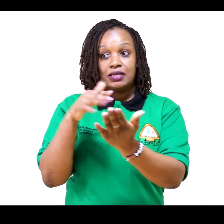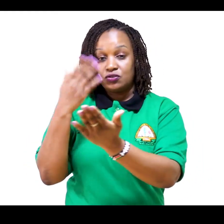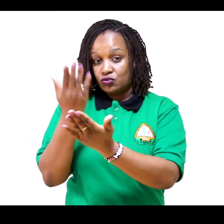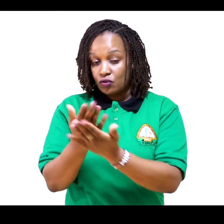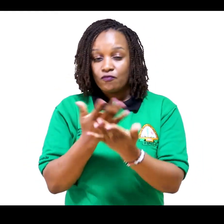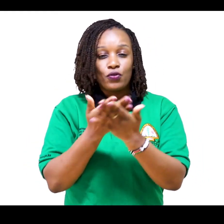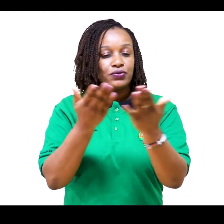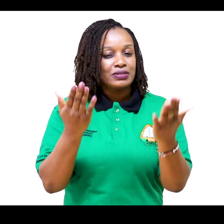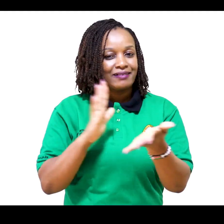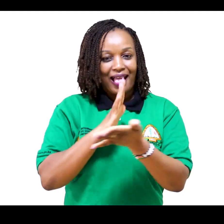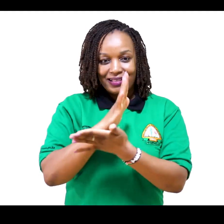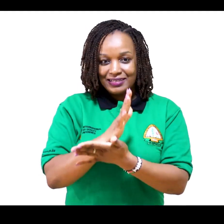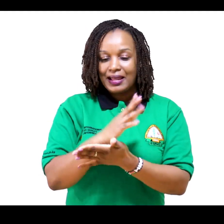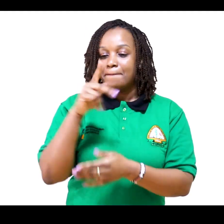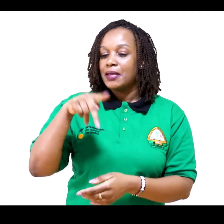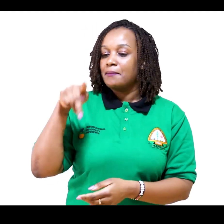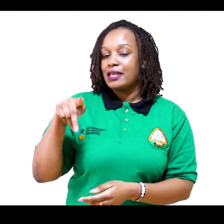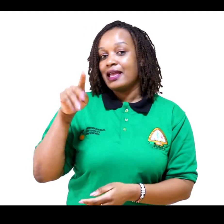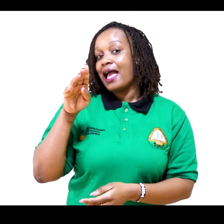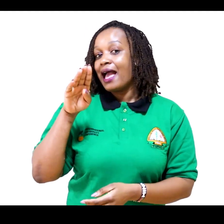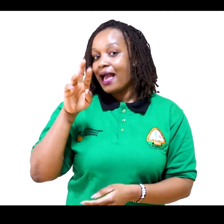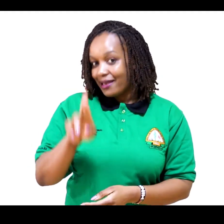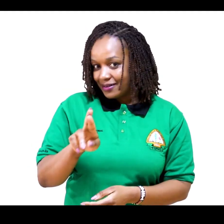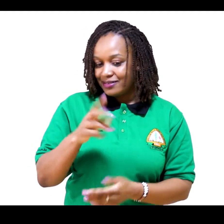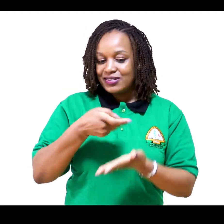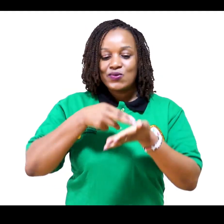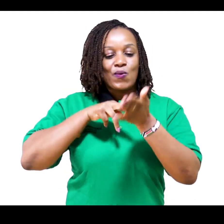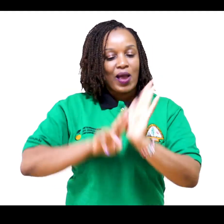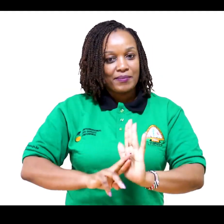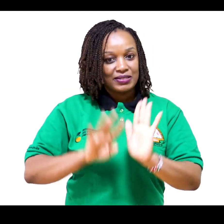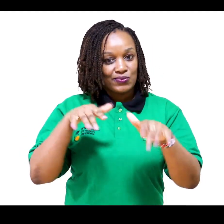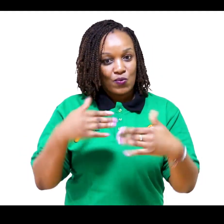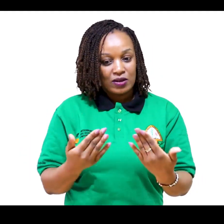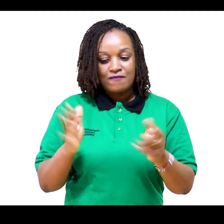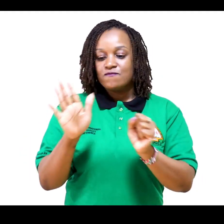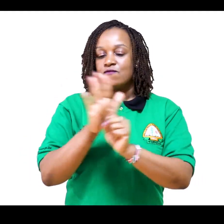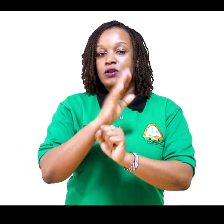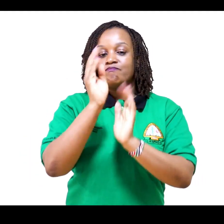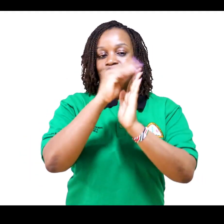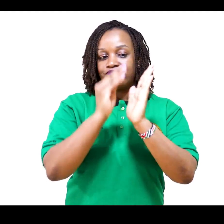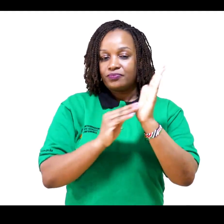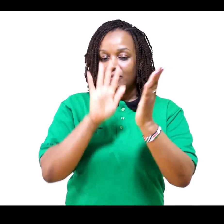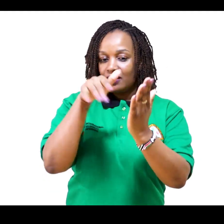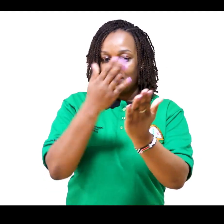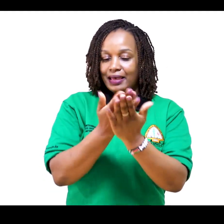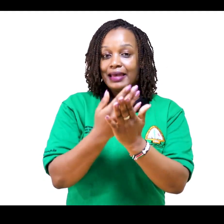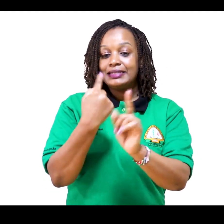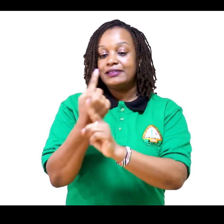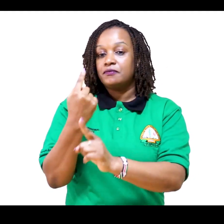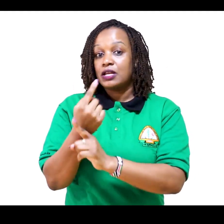kukiri maombi ya haki za wafugaji wa mimea PBR, mahitaji ni maombi yaliyojazwa